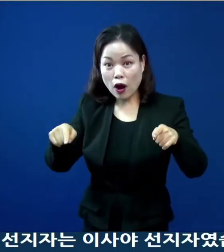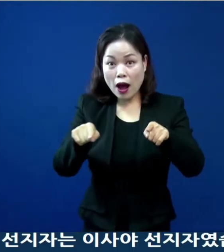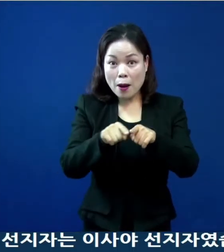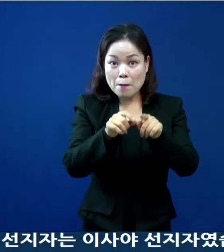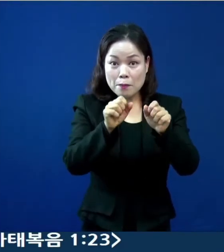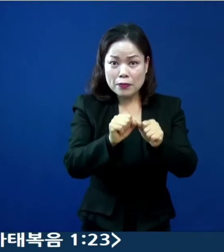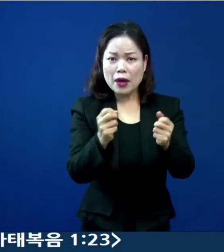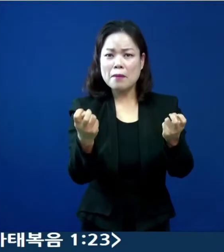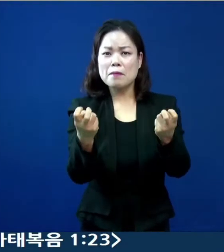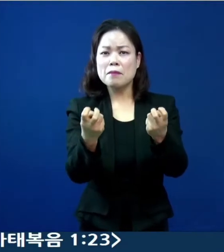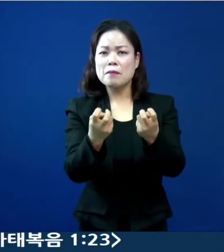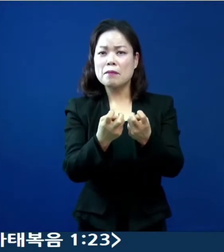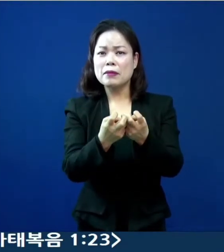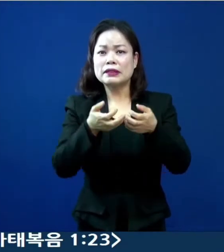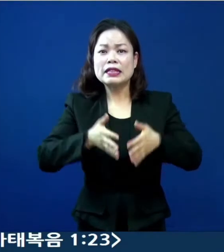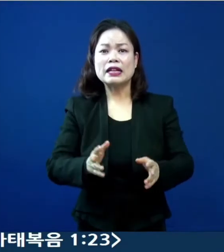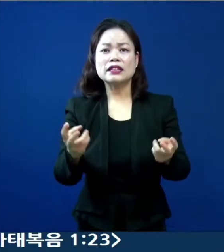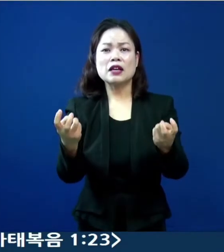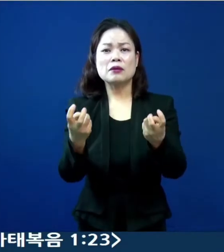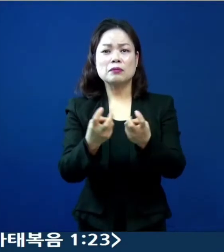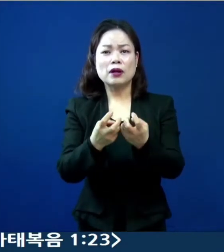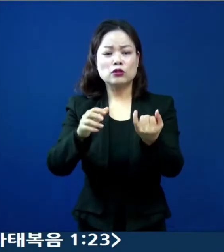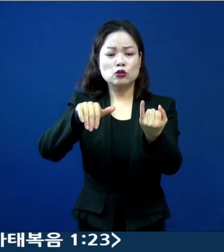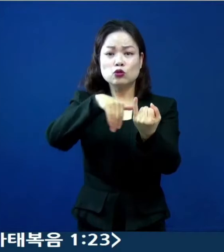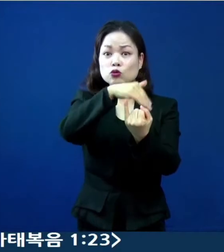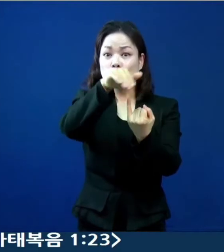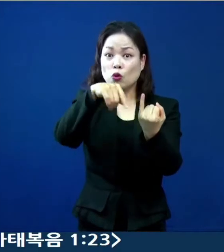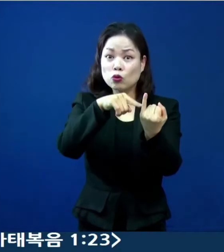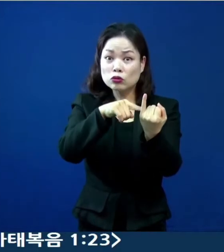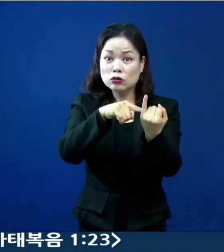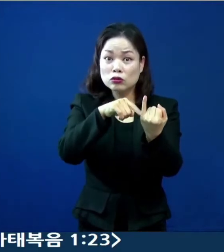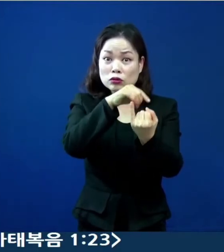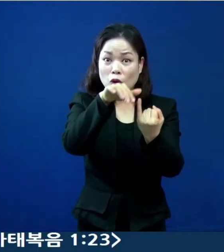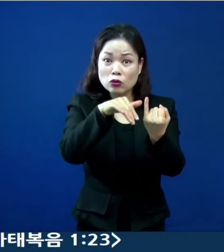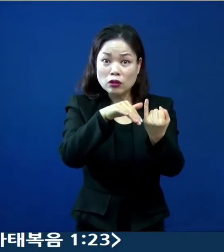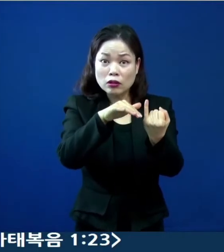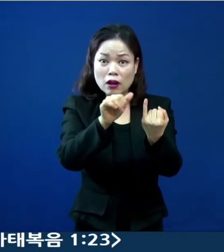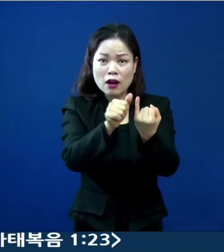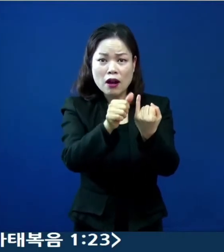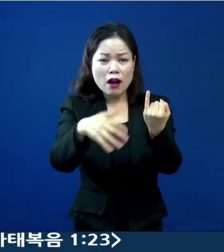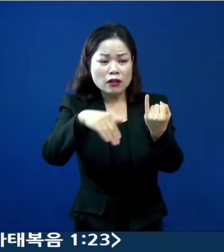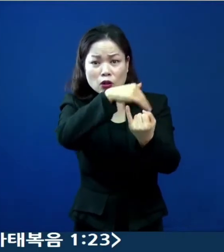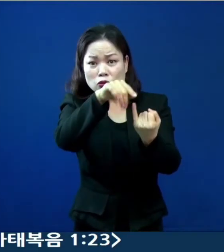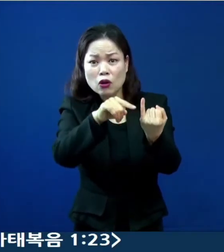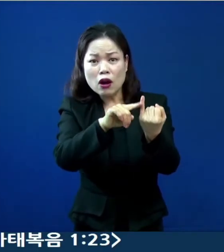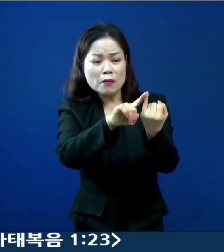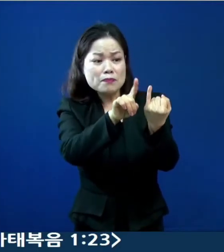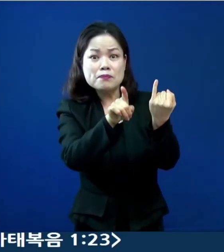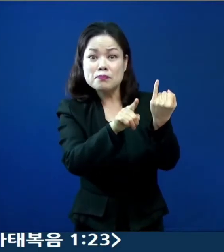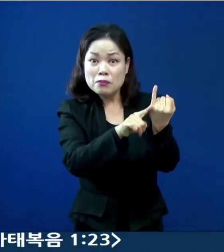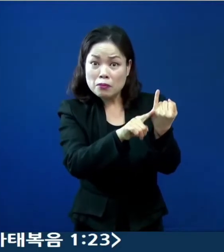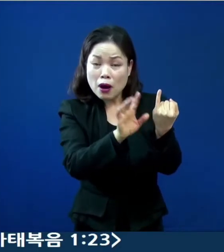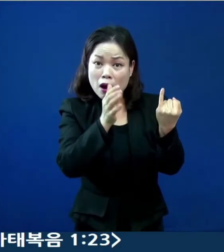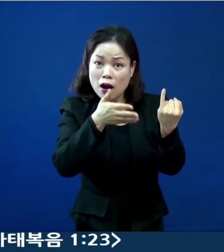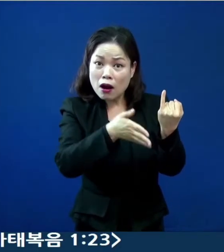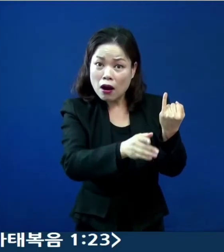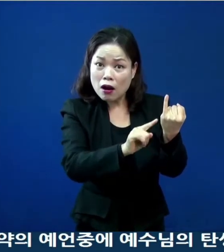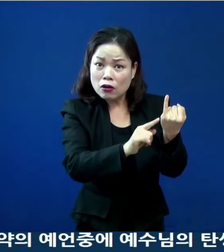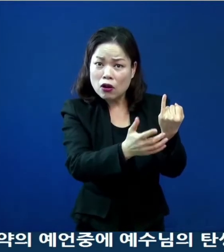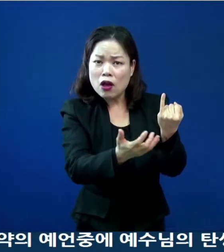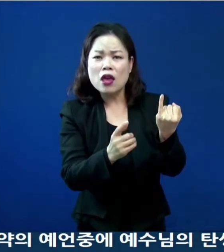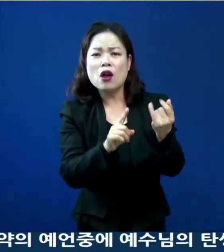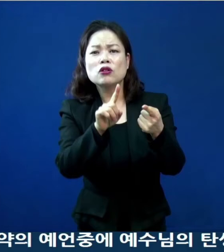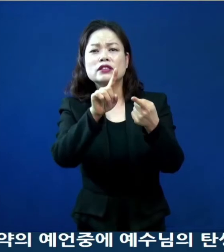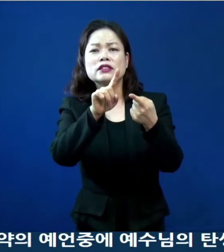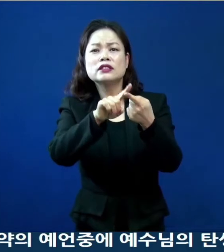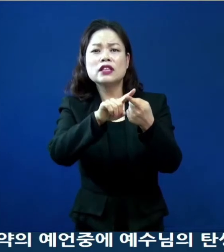탄생 방법은 동정녀, 처녀가 아이를 낳을 것이다, 이런 예언이 구약에 있는데 그 예언을